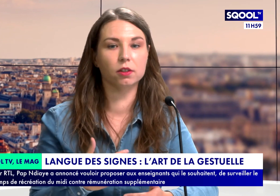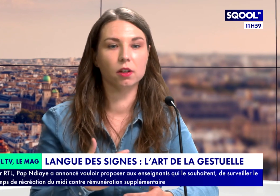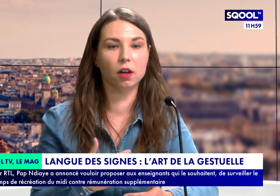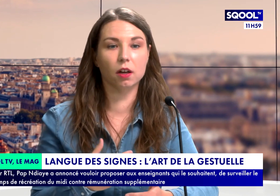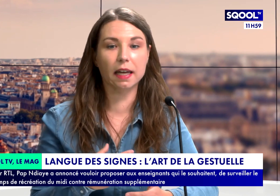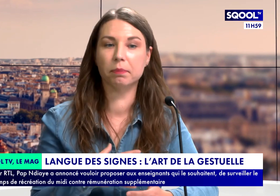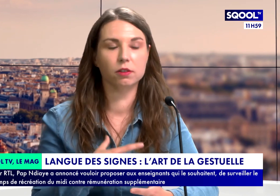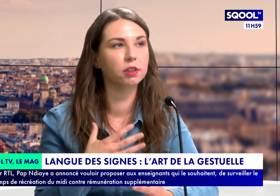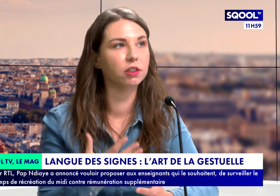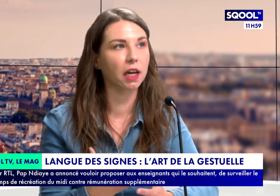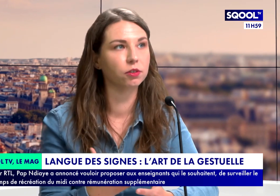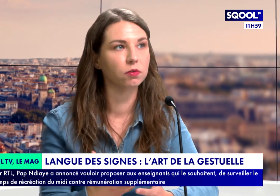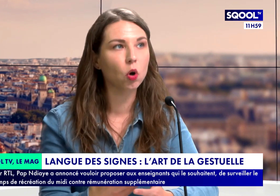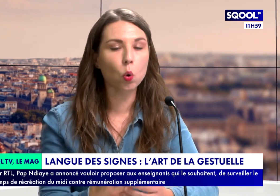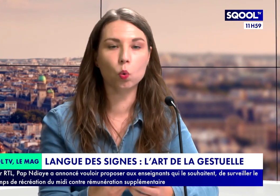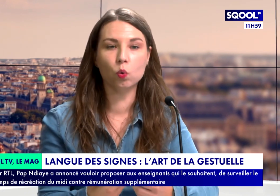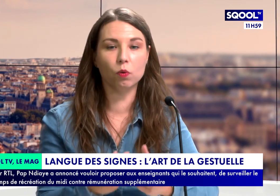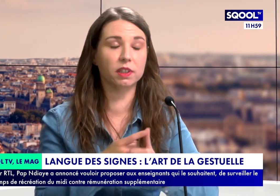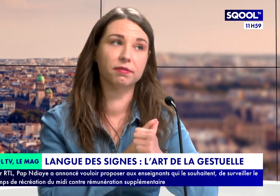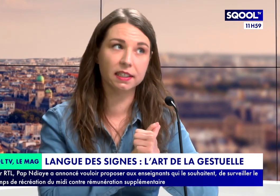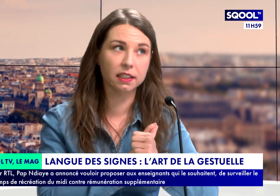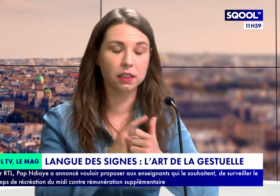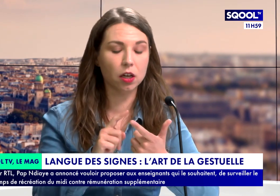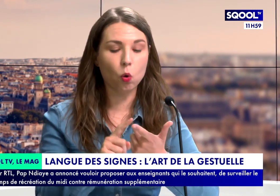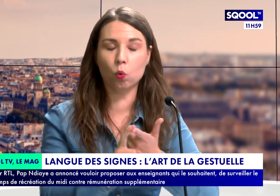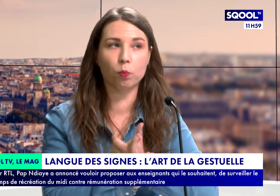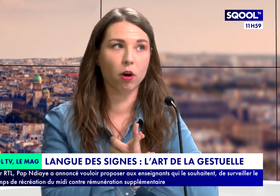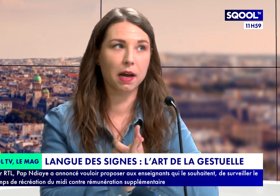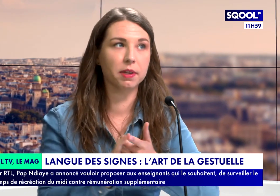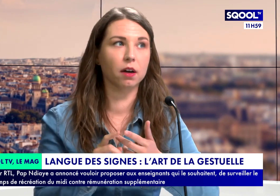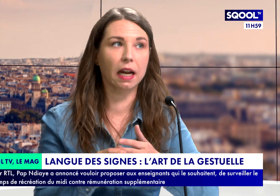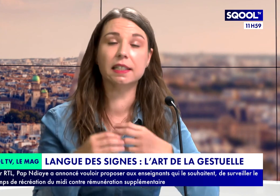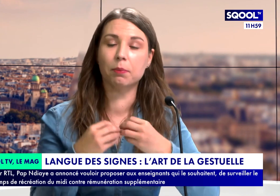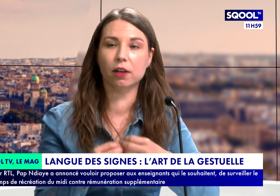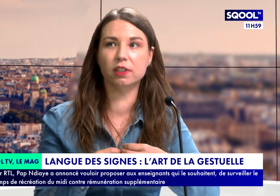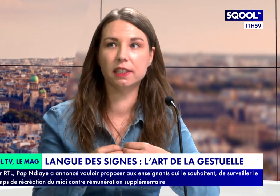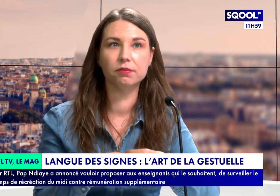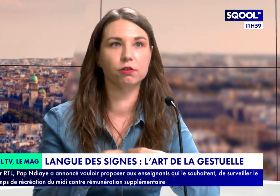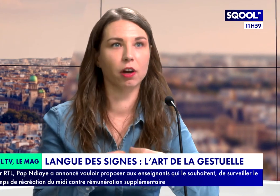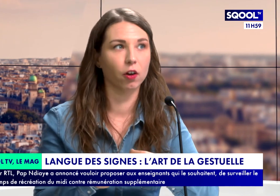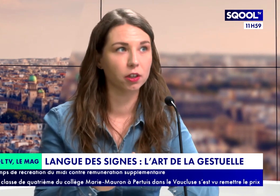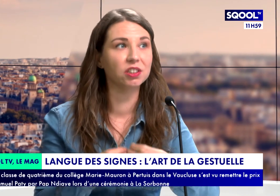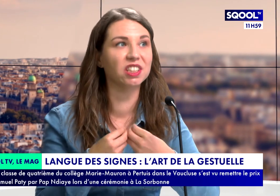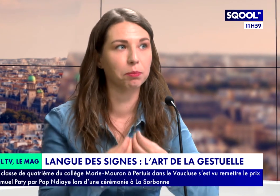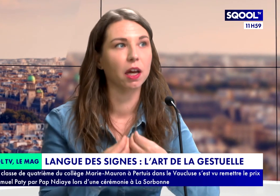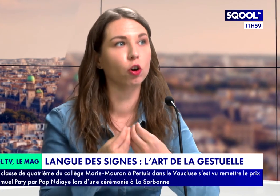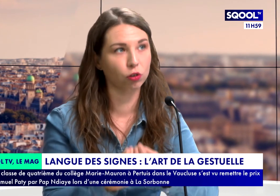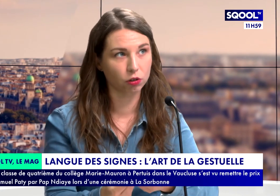'il y a plein de situations où on est fatigué, on ne comprend pas bien. Les appareils auditifs ne rendent jamais entendants.